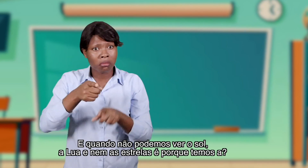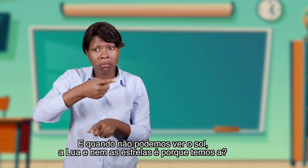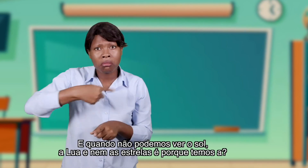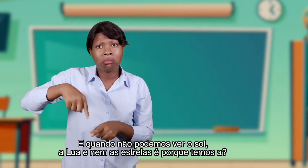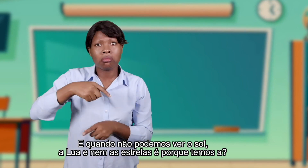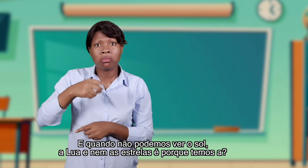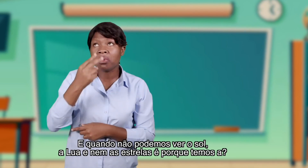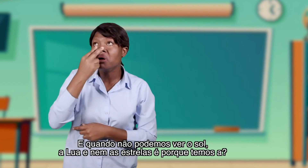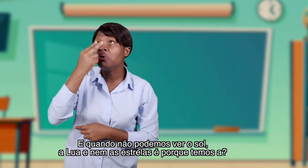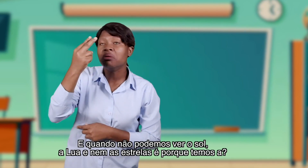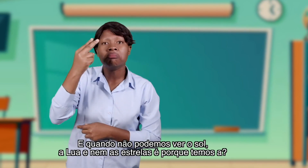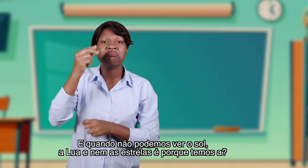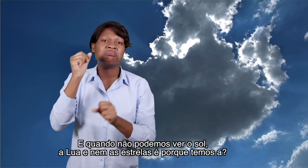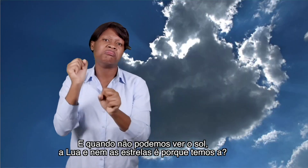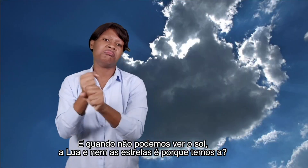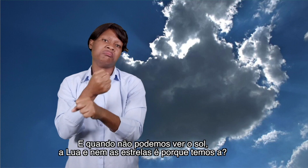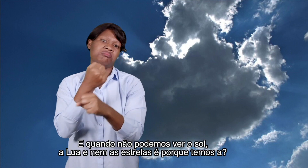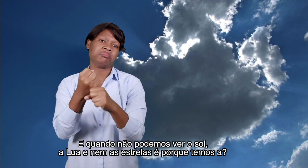Nuvem cobrindo elas.